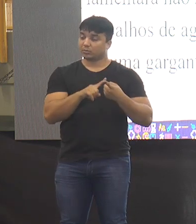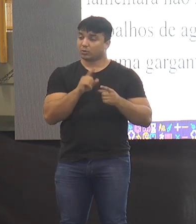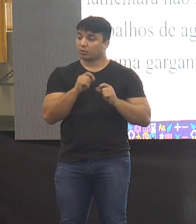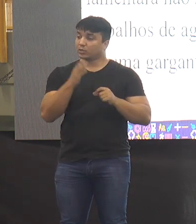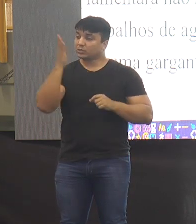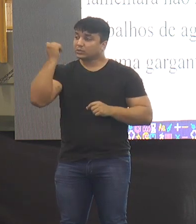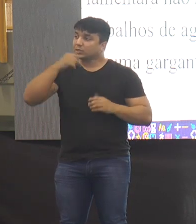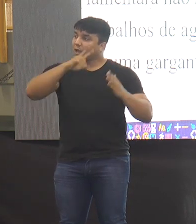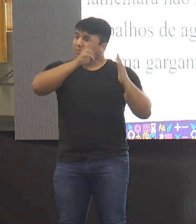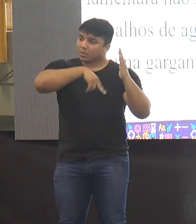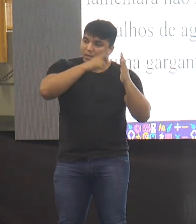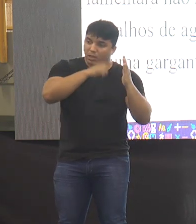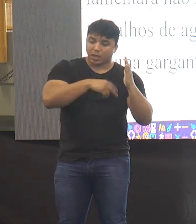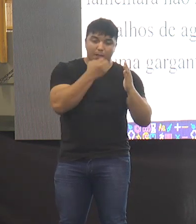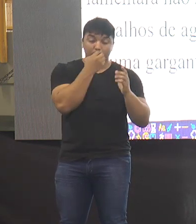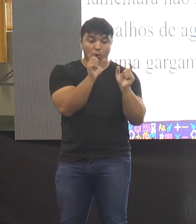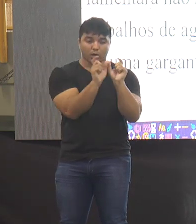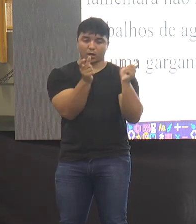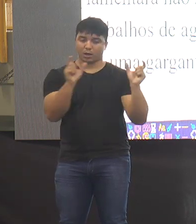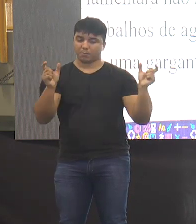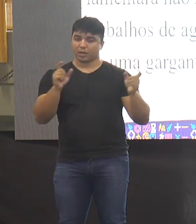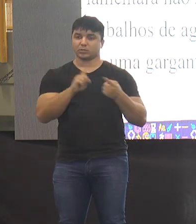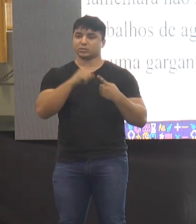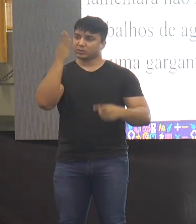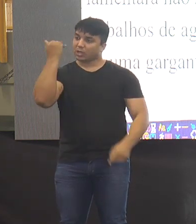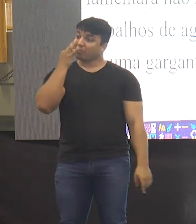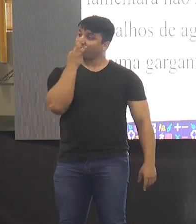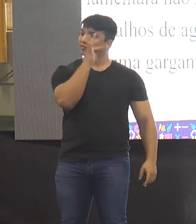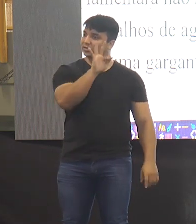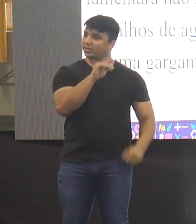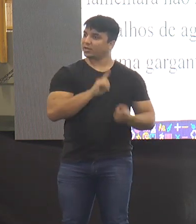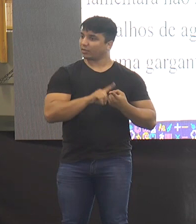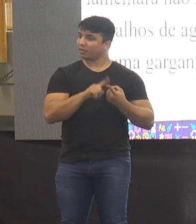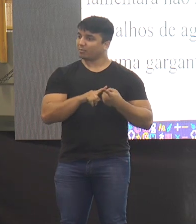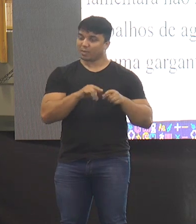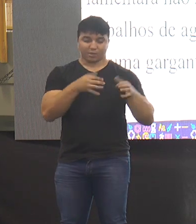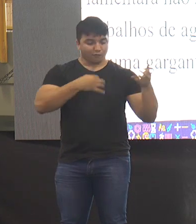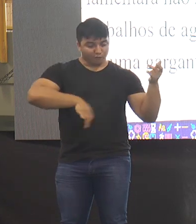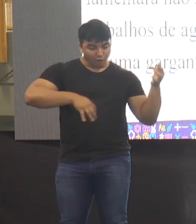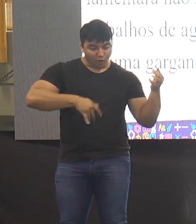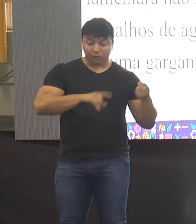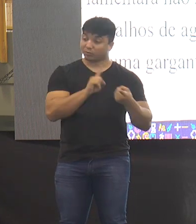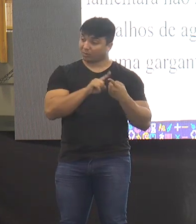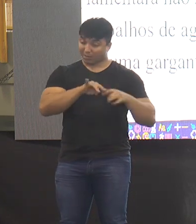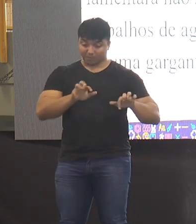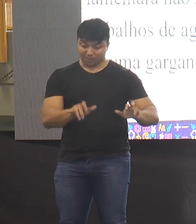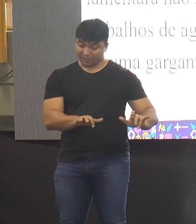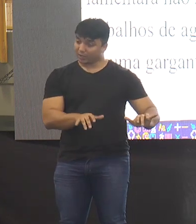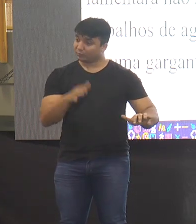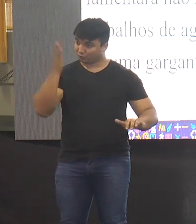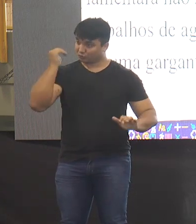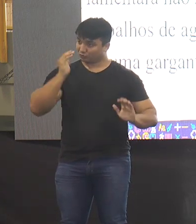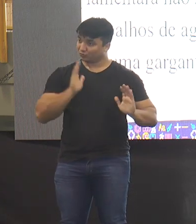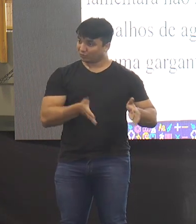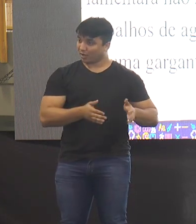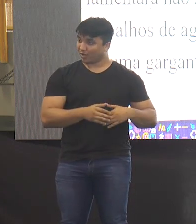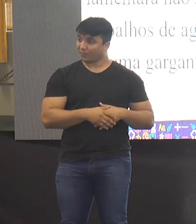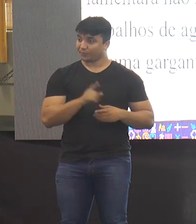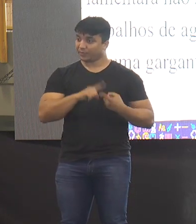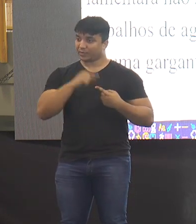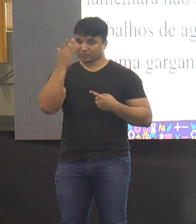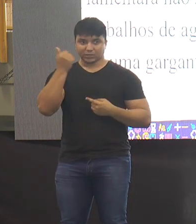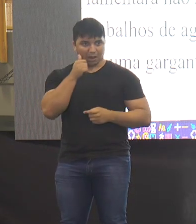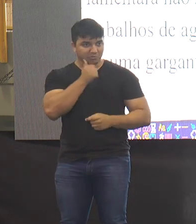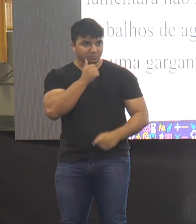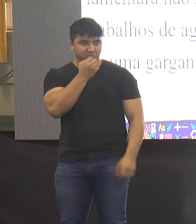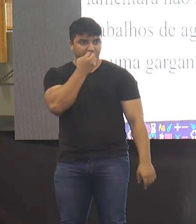Rosa sabia ler, era muito boa em gramática, sabia até francês, tocava violão e piano. Prendada a